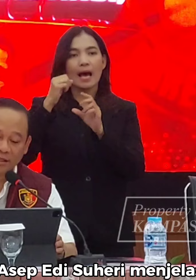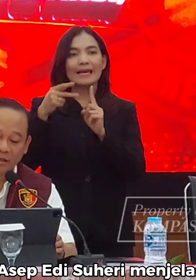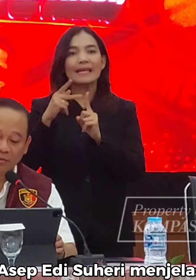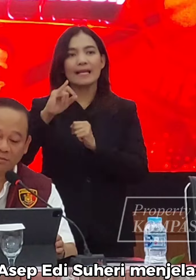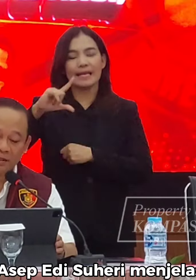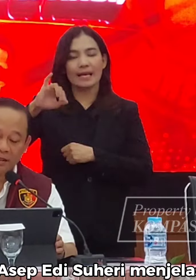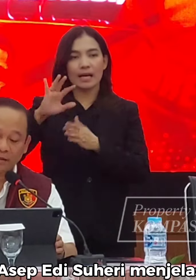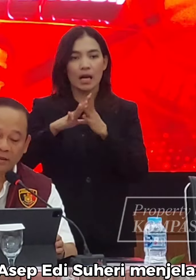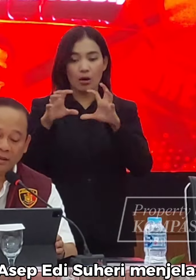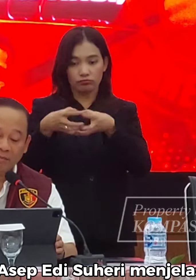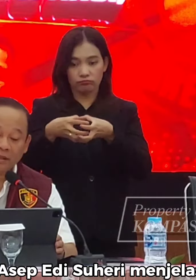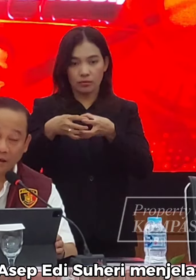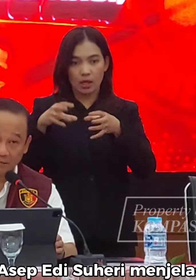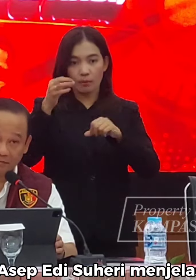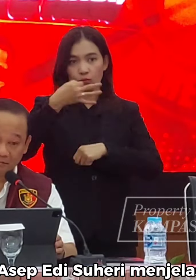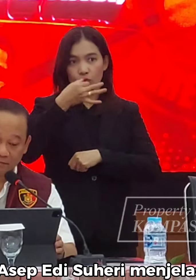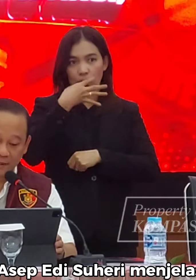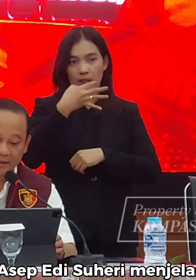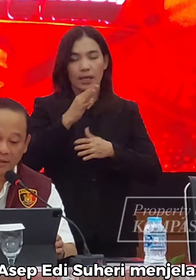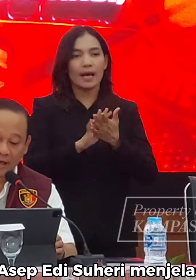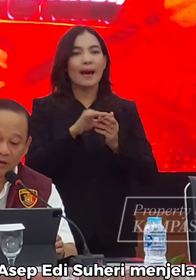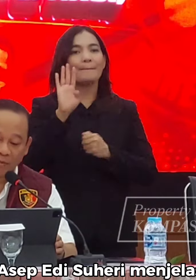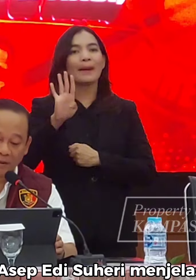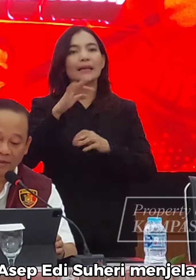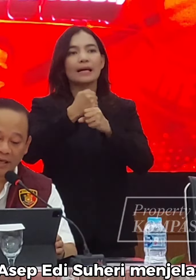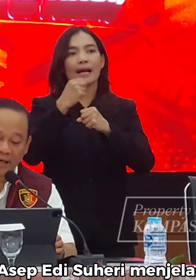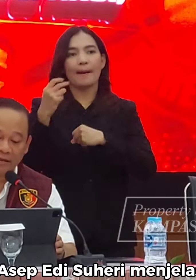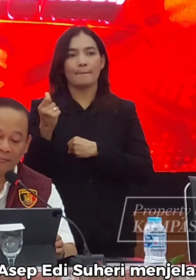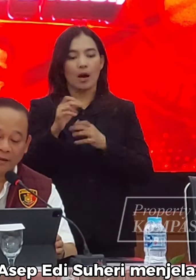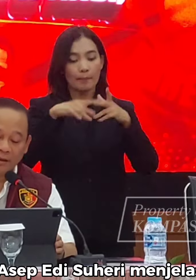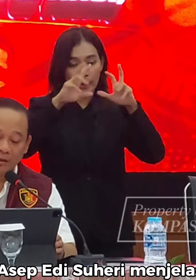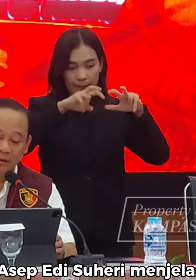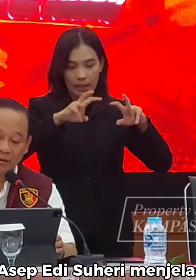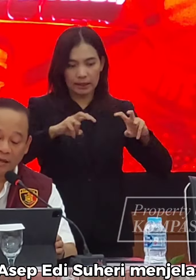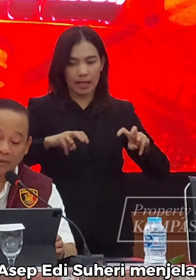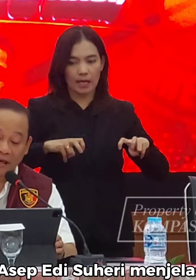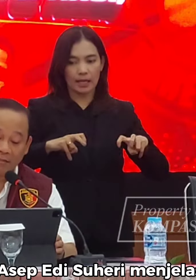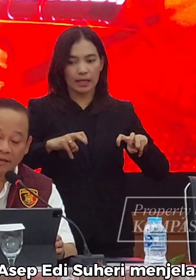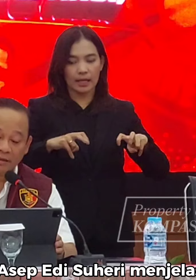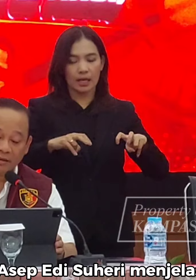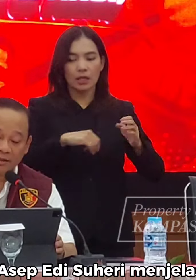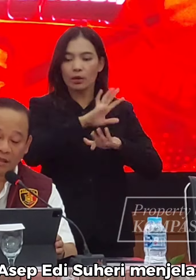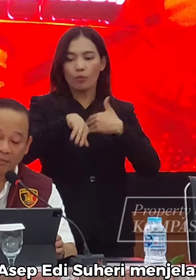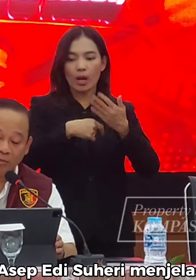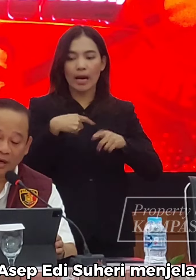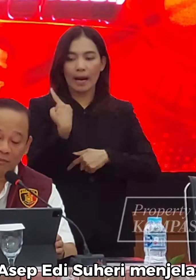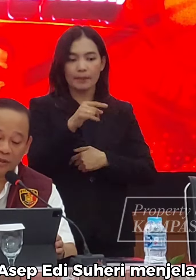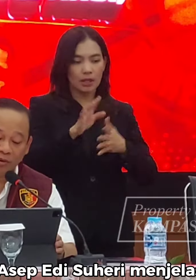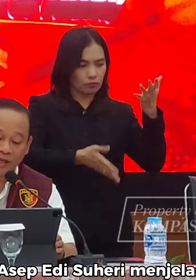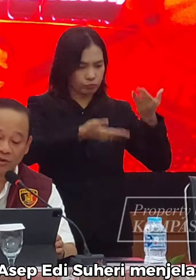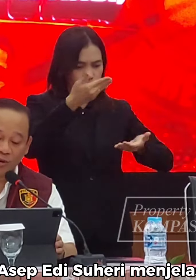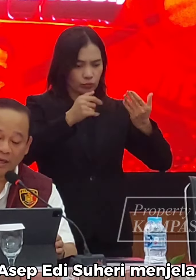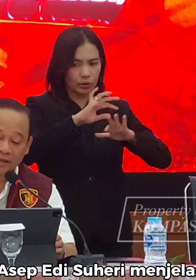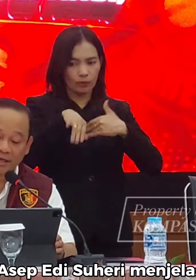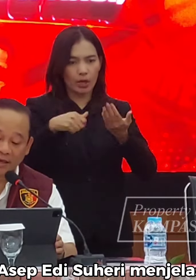narkotika sebanyak 4 gr setelahiksaan dan pedalaman serta pengumpulan